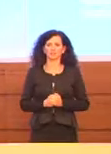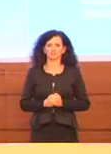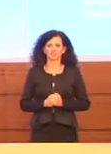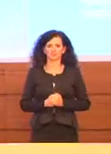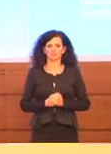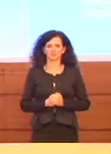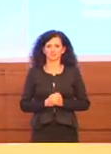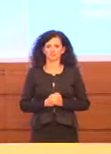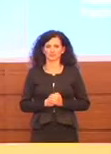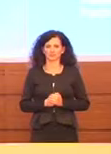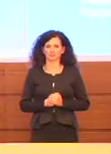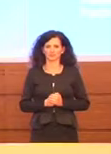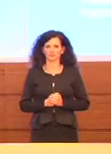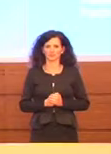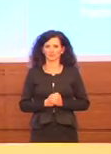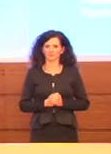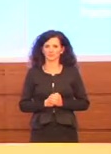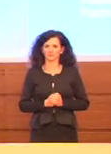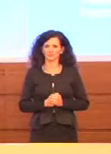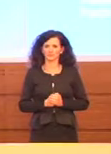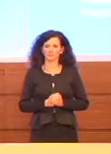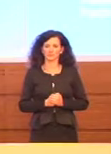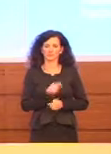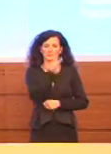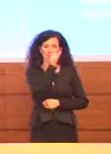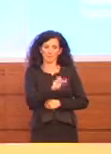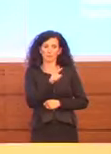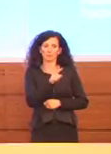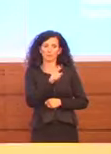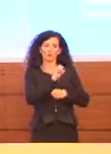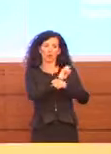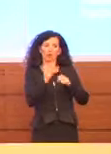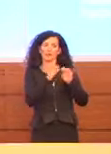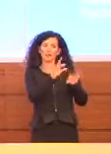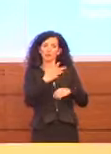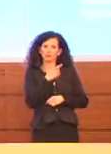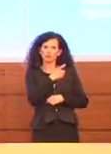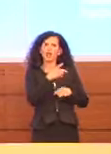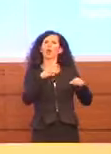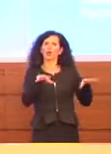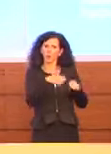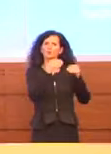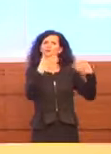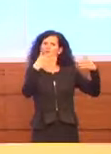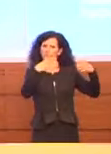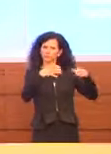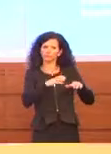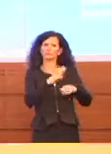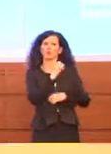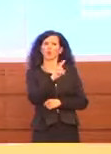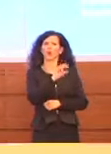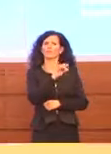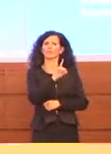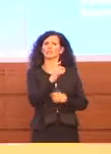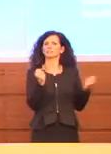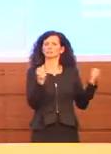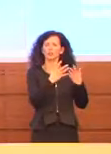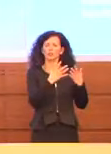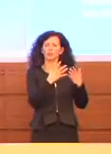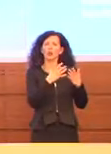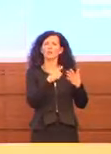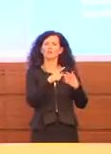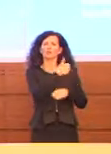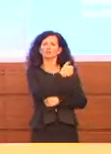notevolmente anche le persone attualmente positive al co lead 19 il totale pari a